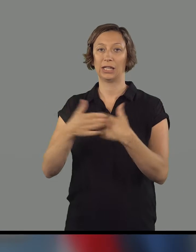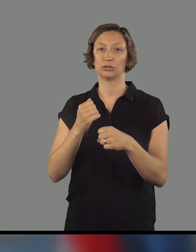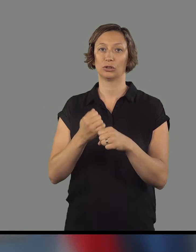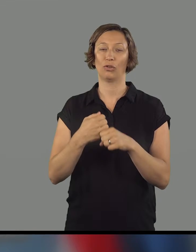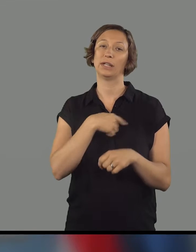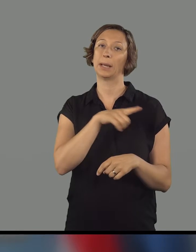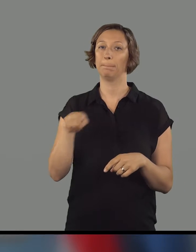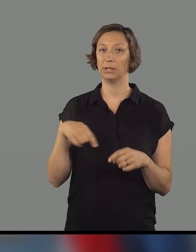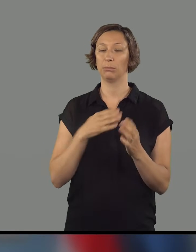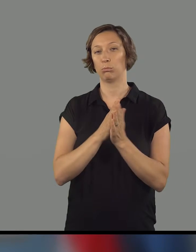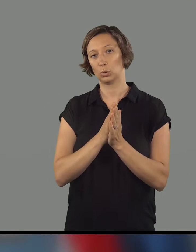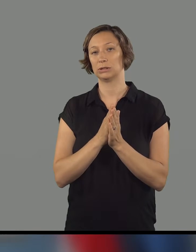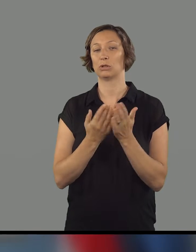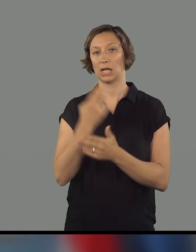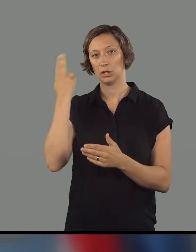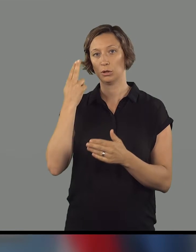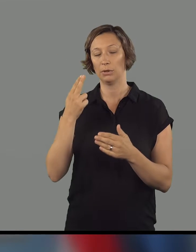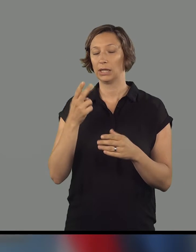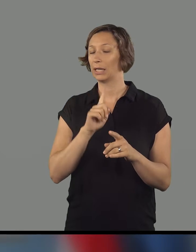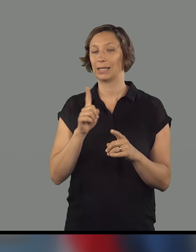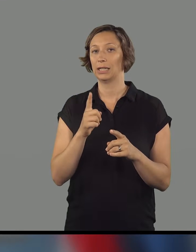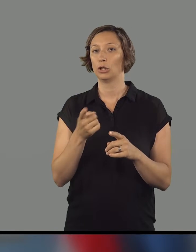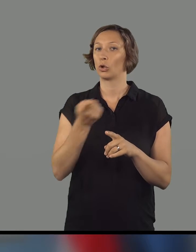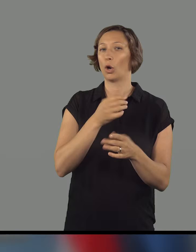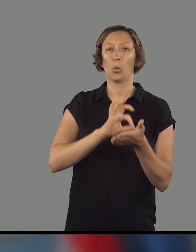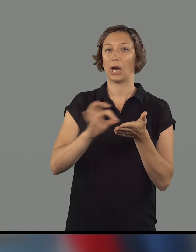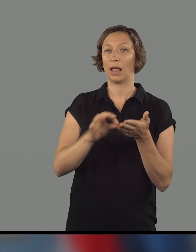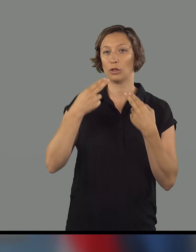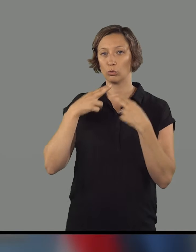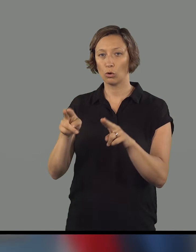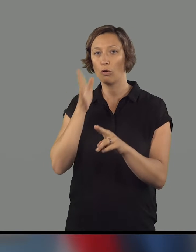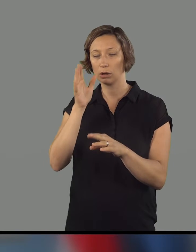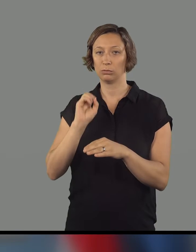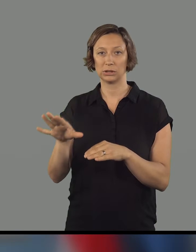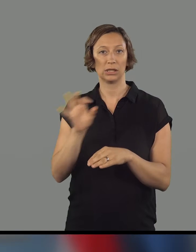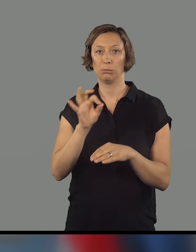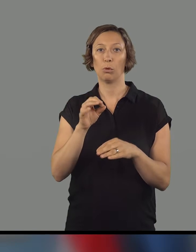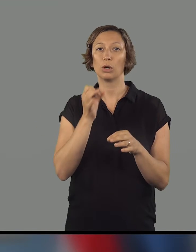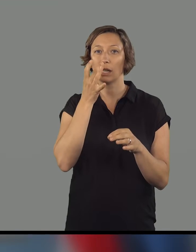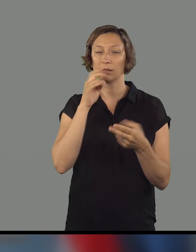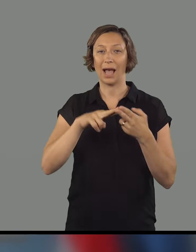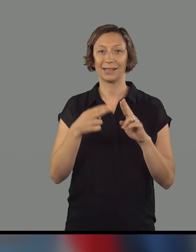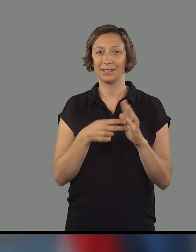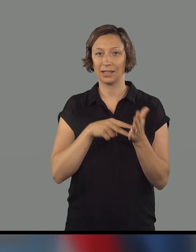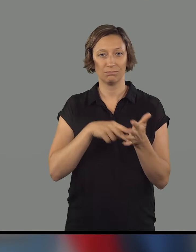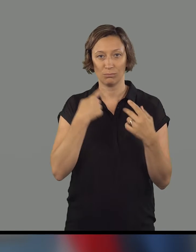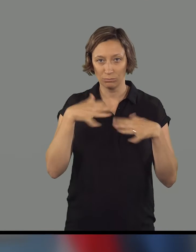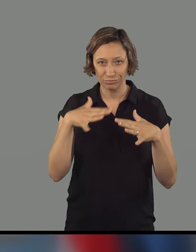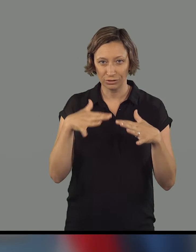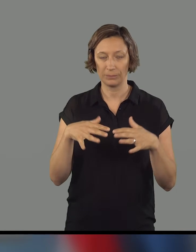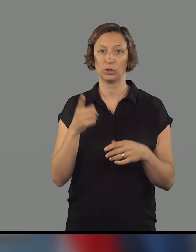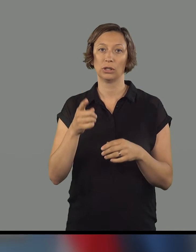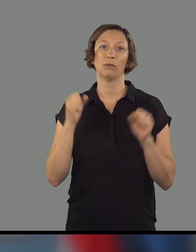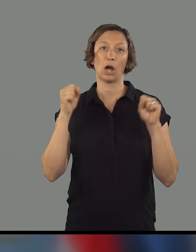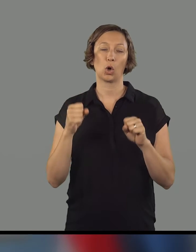za razumevanje, ker pred tem, dokler ne bomo tudi uradnega odgovora na tožbo dali, ne bomo razkrivali taktike, tako da je to